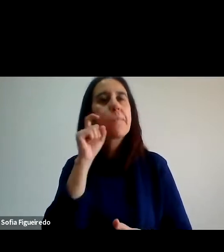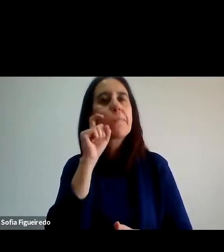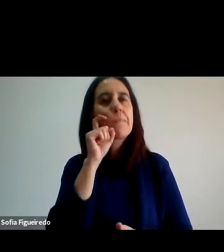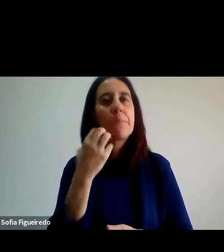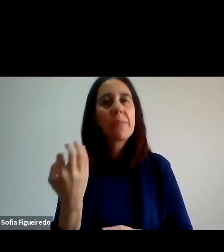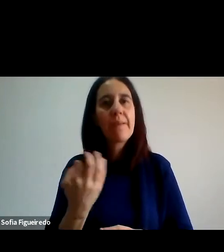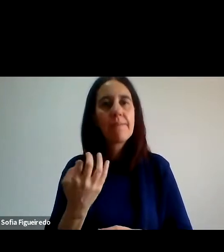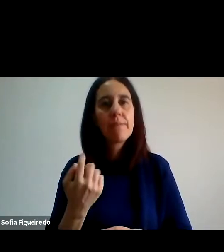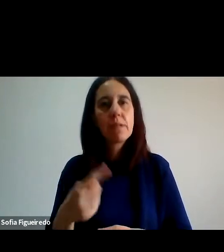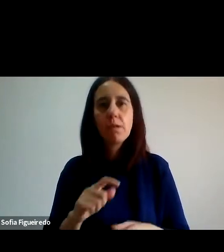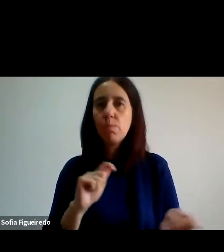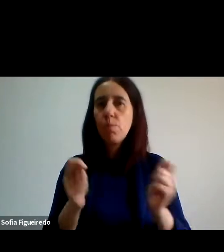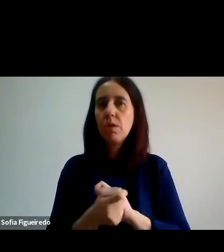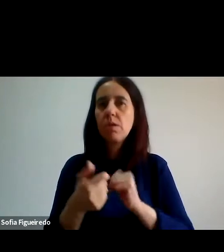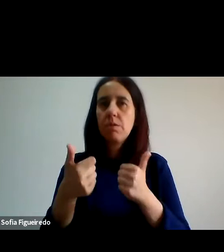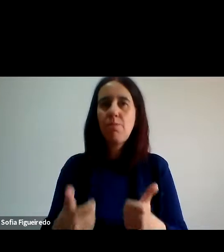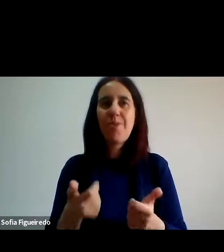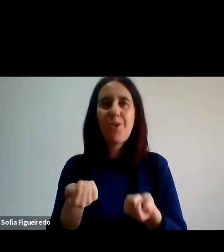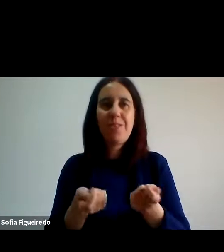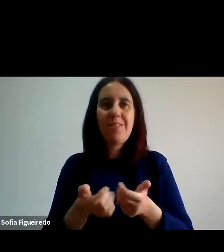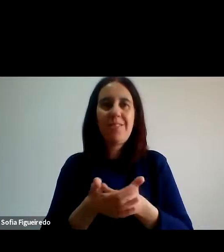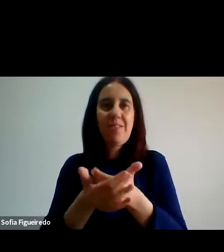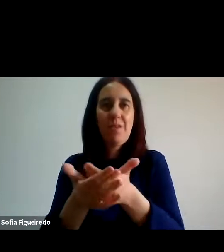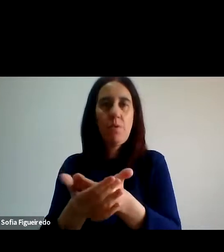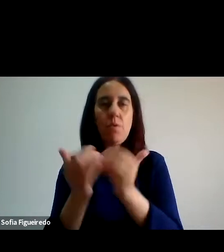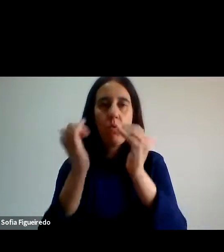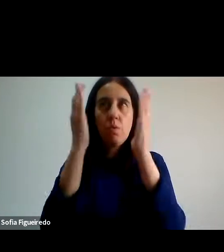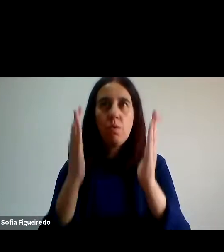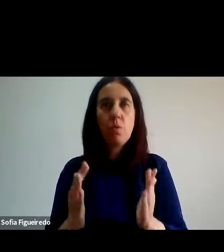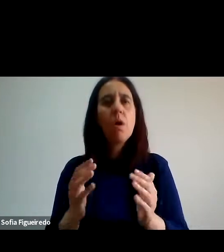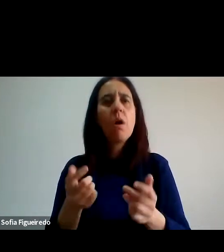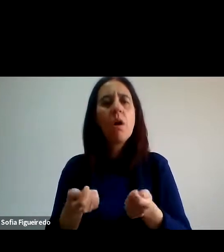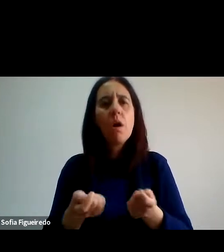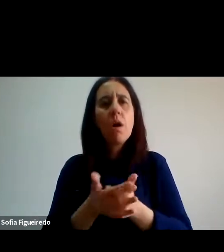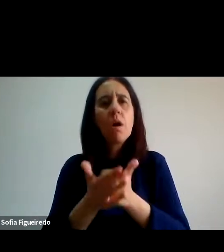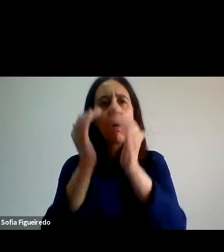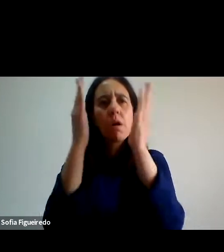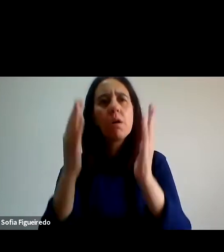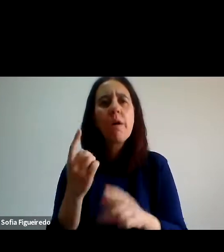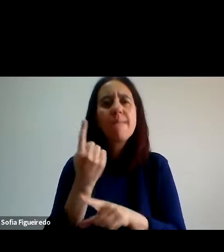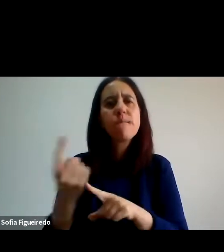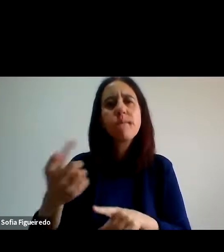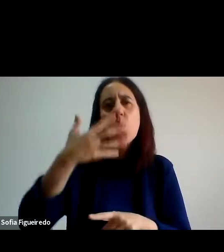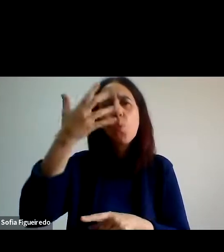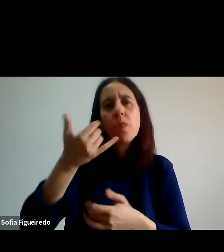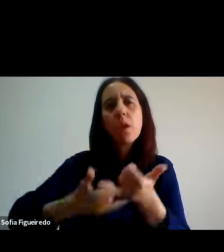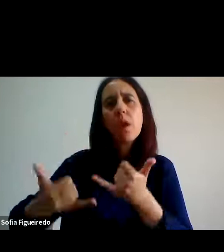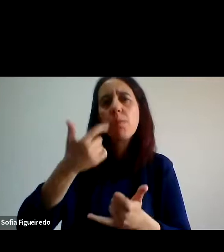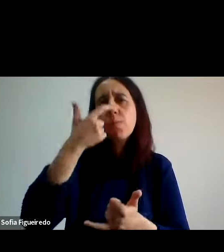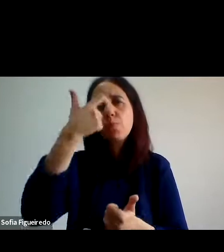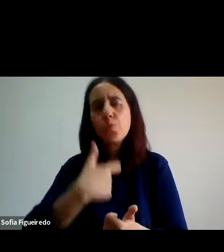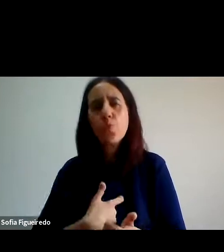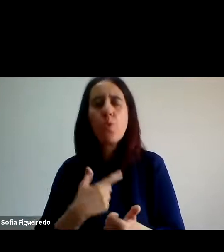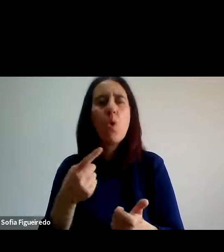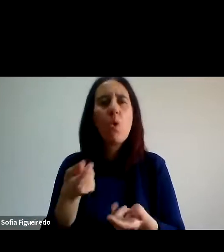temos uma boa mudança organizacional. A mudança organizacional não se faz de um dia para o outro, não se faz só com uma pessoa, não se faz só com uma estratégia, não se faz só com um